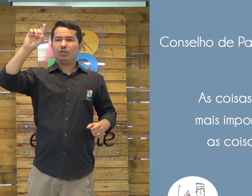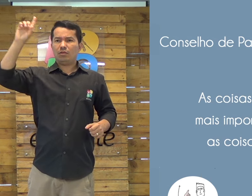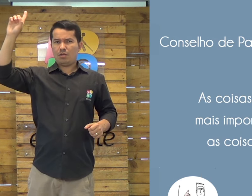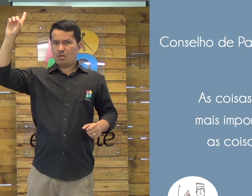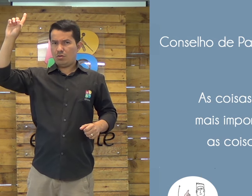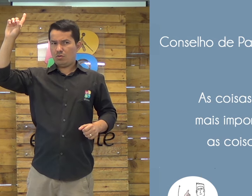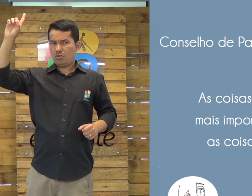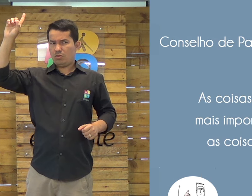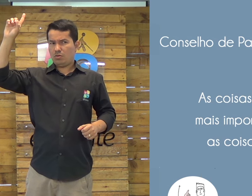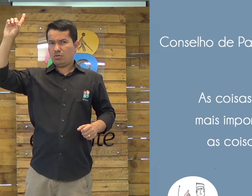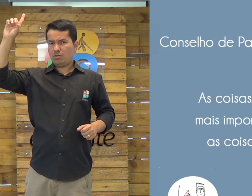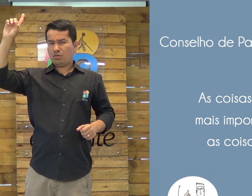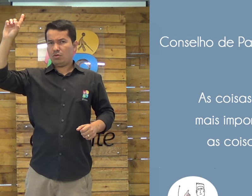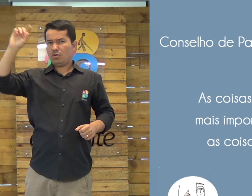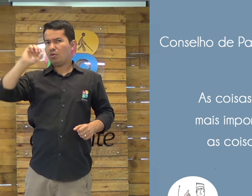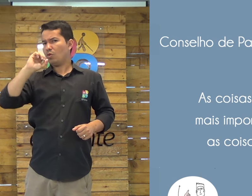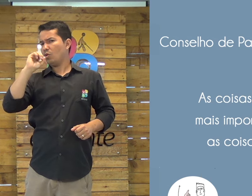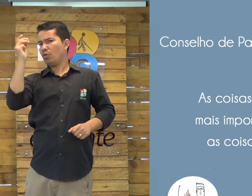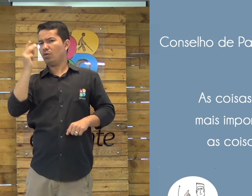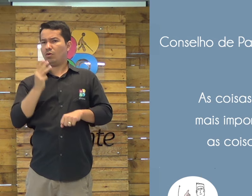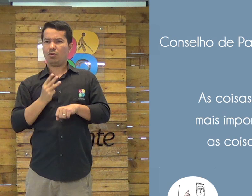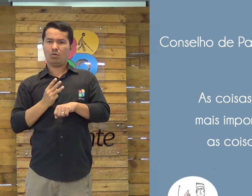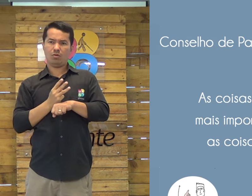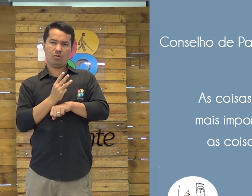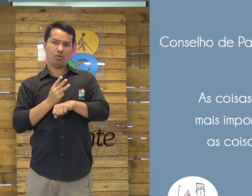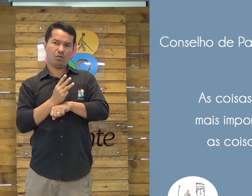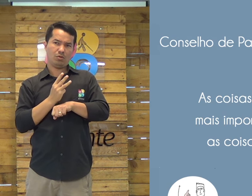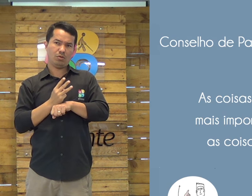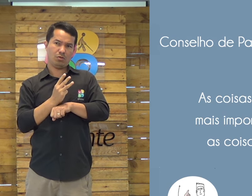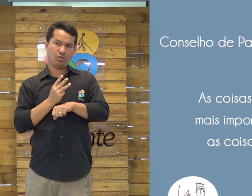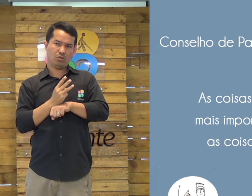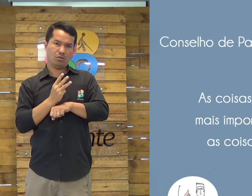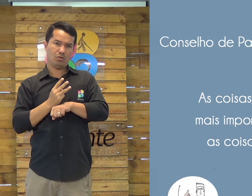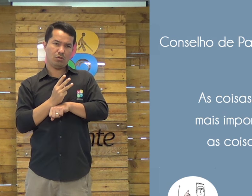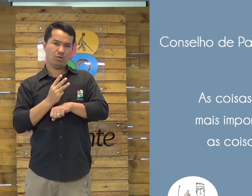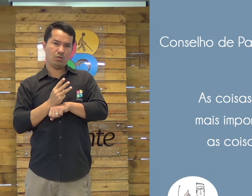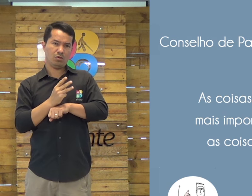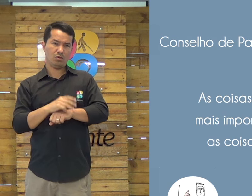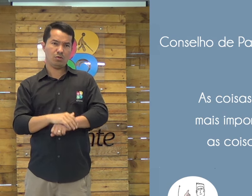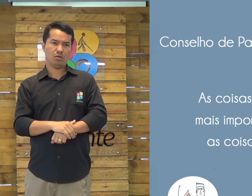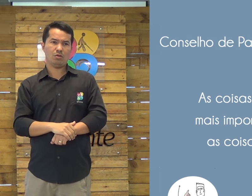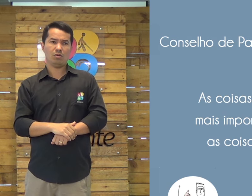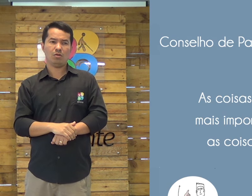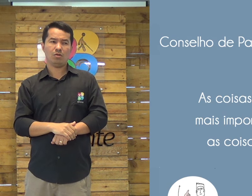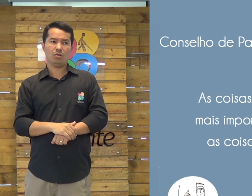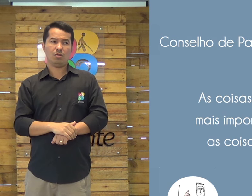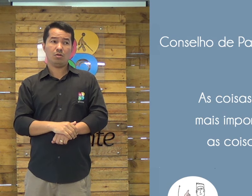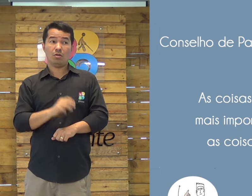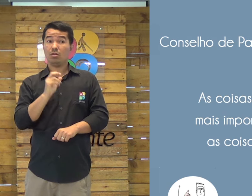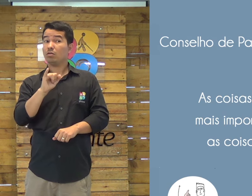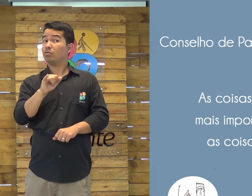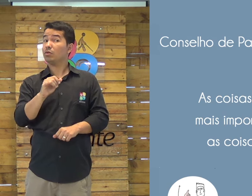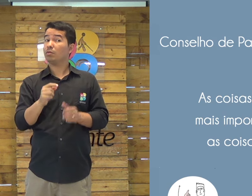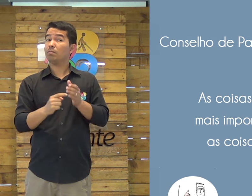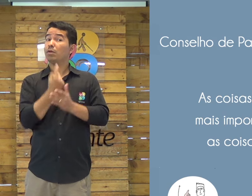A primeira coisa que você faz quando acorda é pensar em Deus ou no WhatsApp?